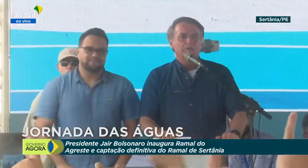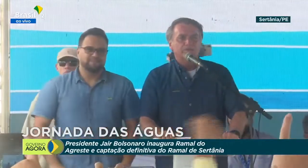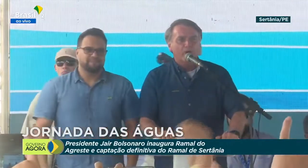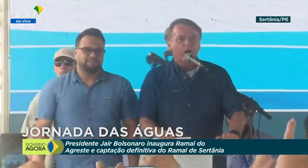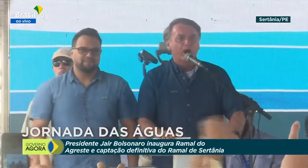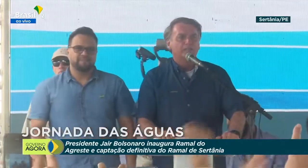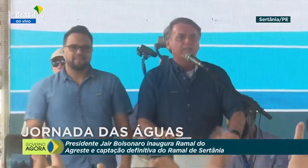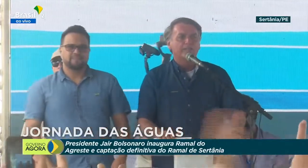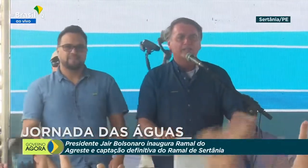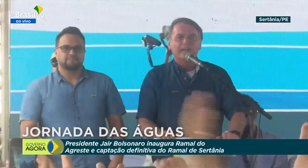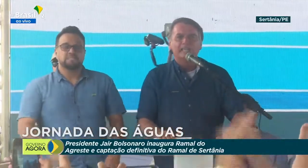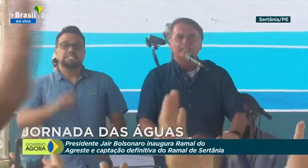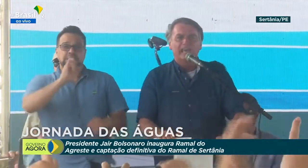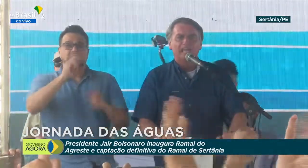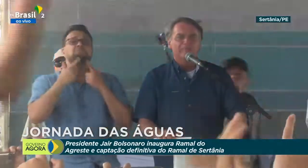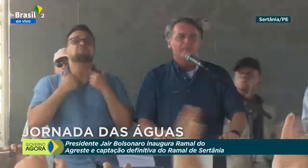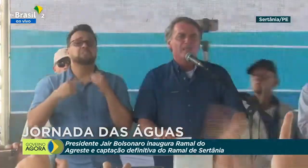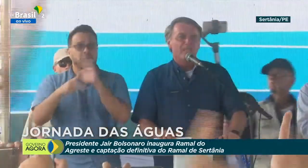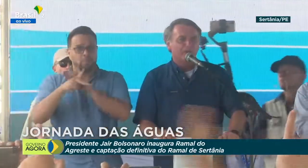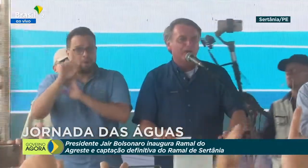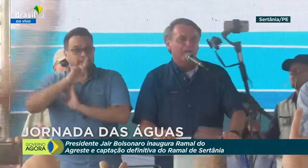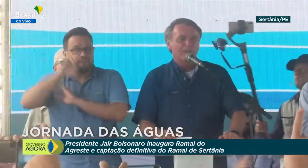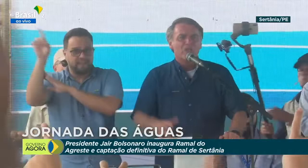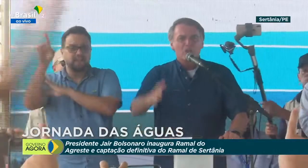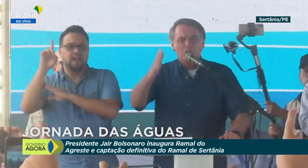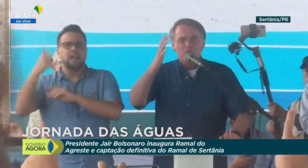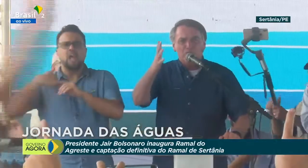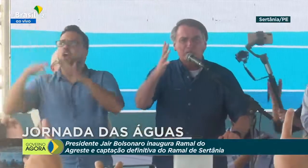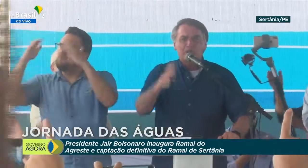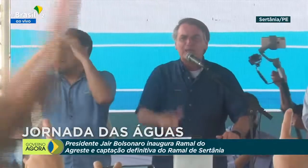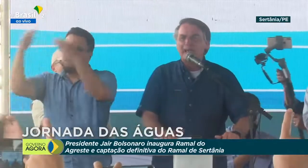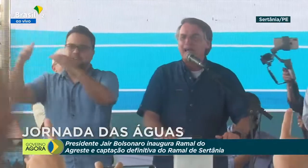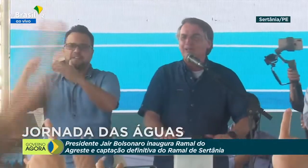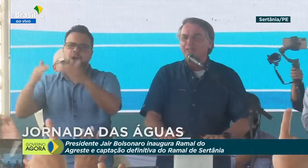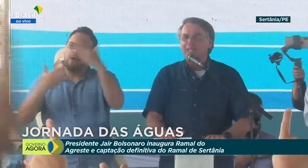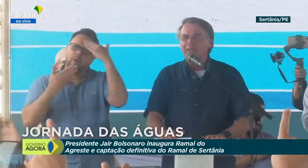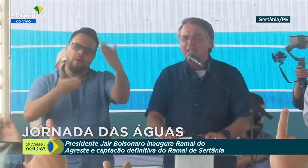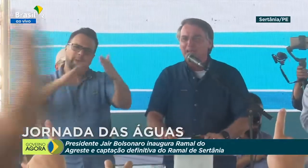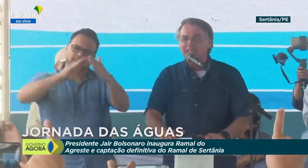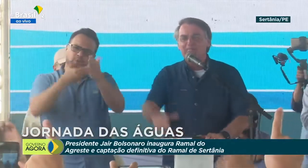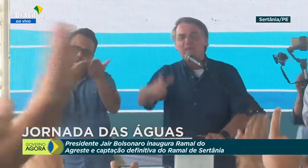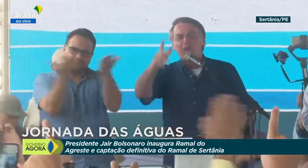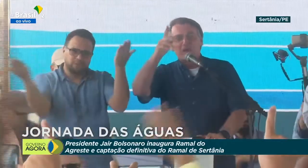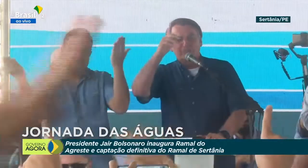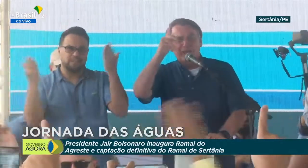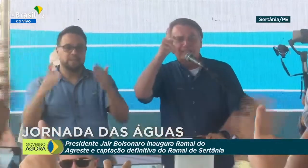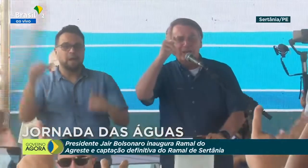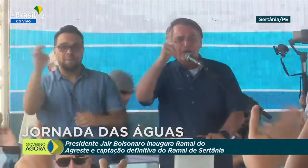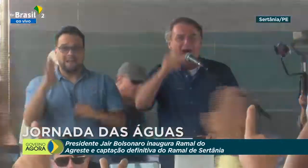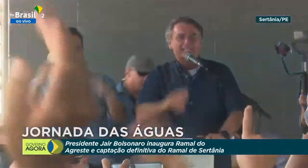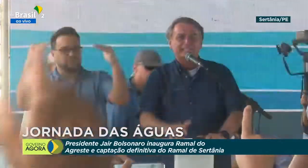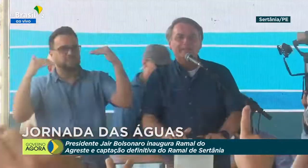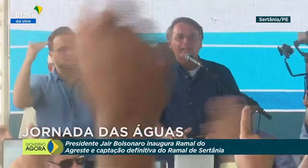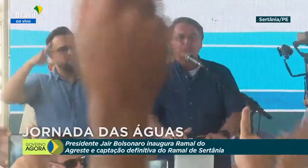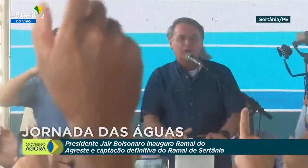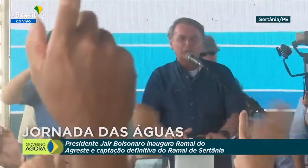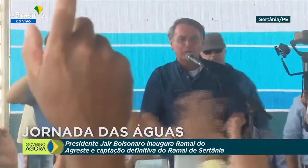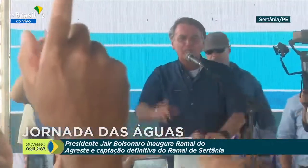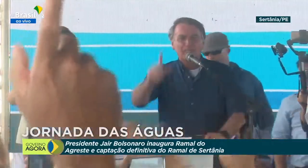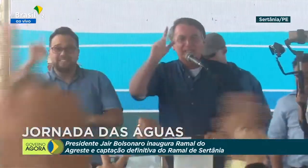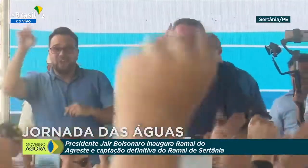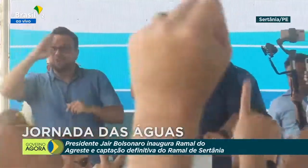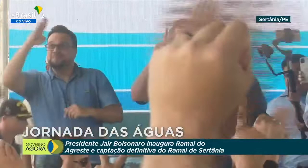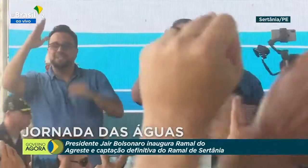E o que for da vontade dEle, eu farei. Muito obrigado a todos vocês. Brasil acima de